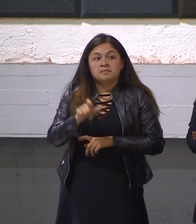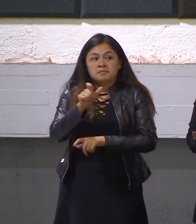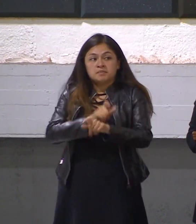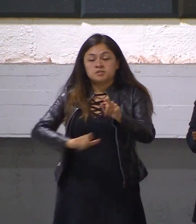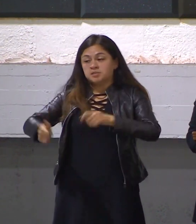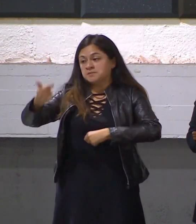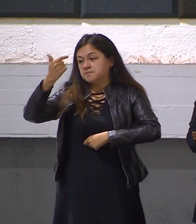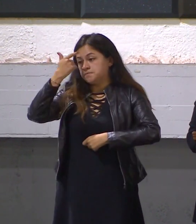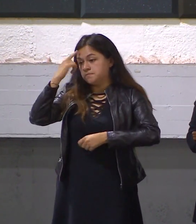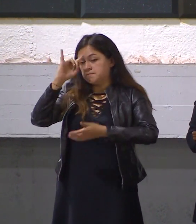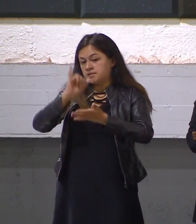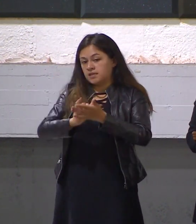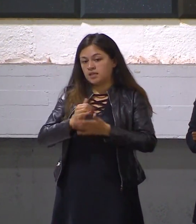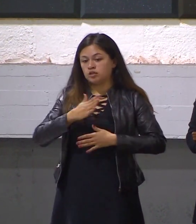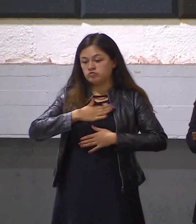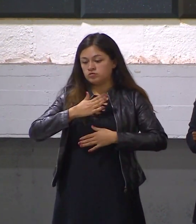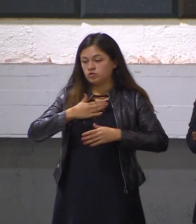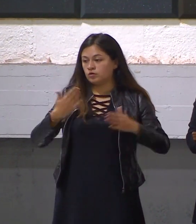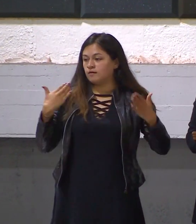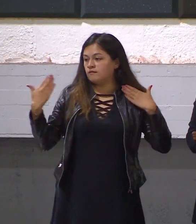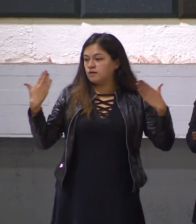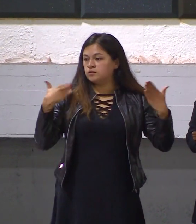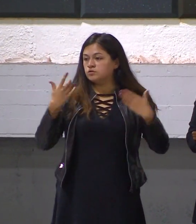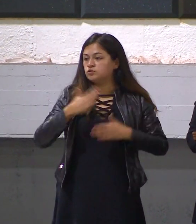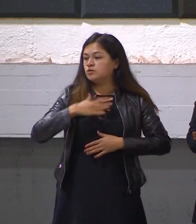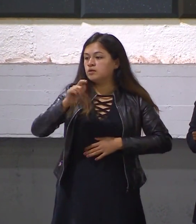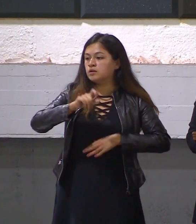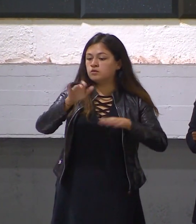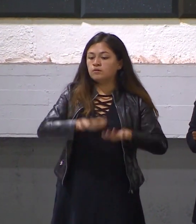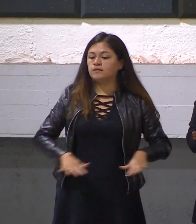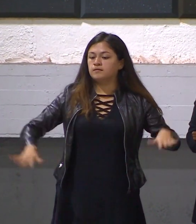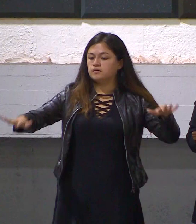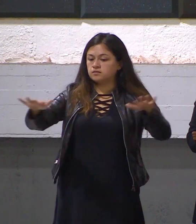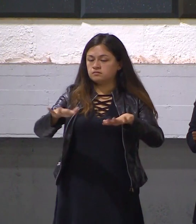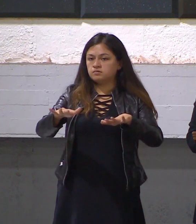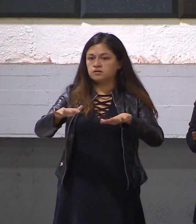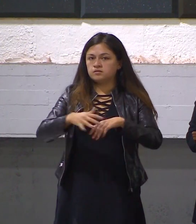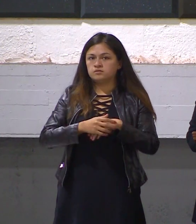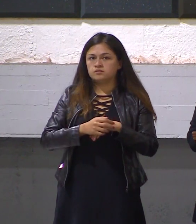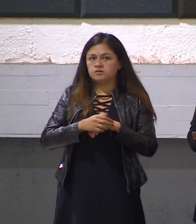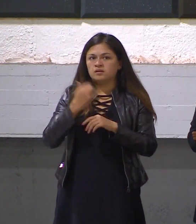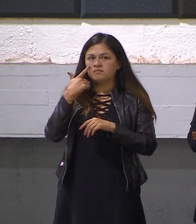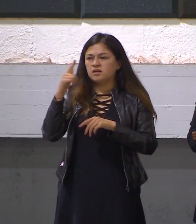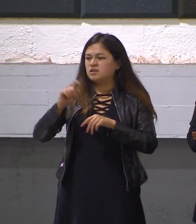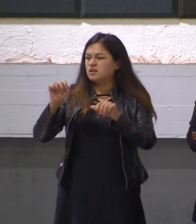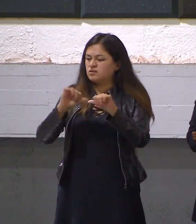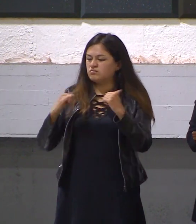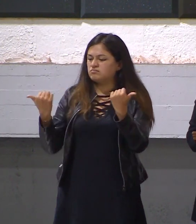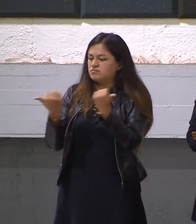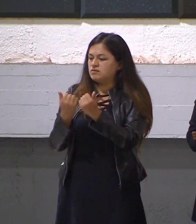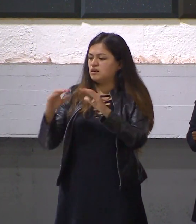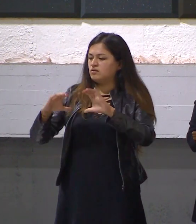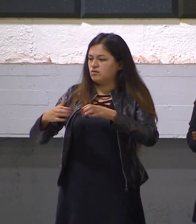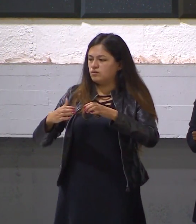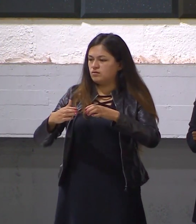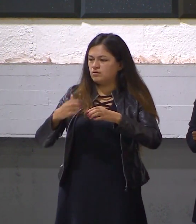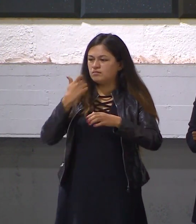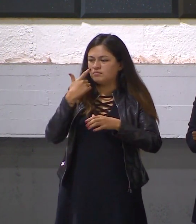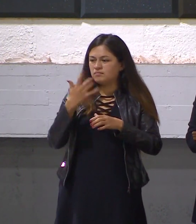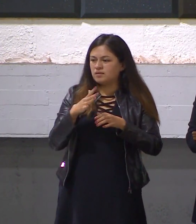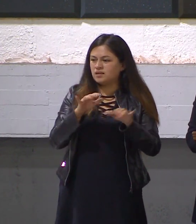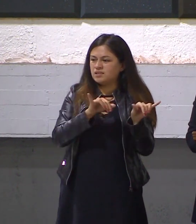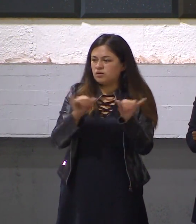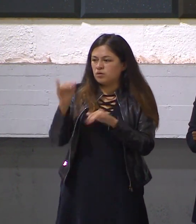de la educación física necesitamos unos espacios unos salones de clase de tip de